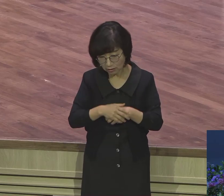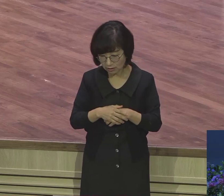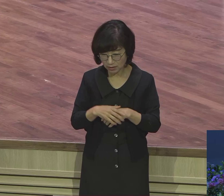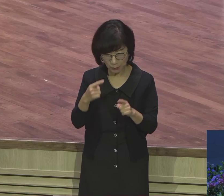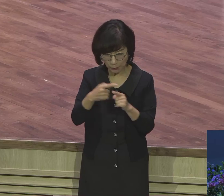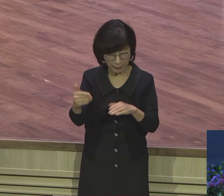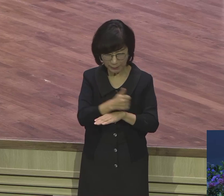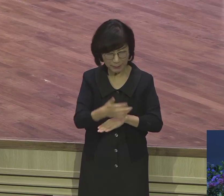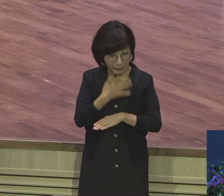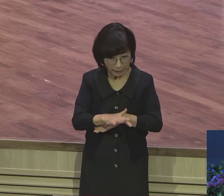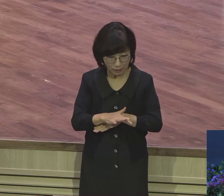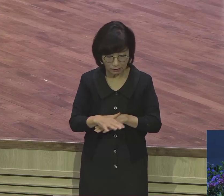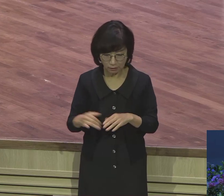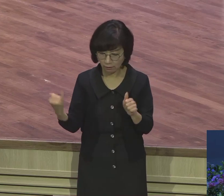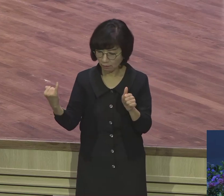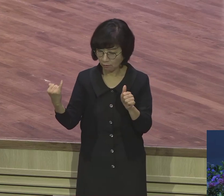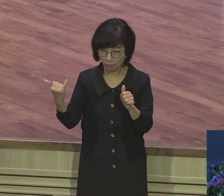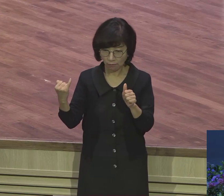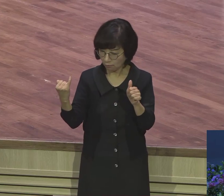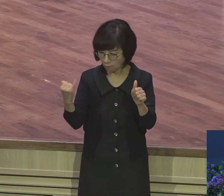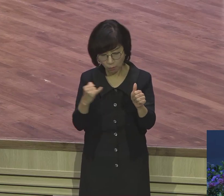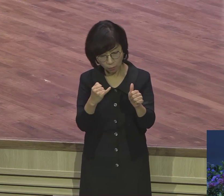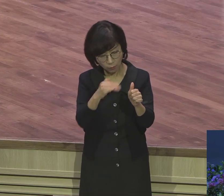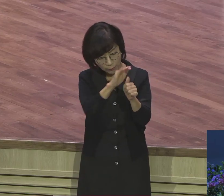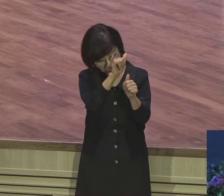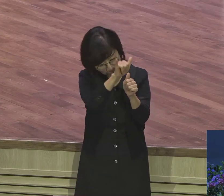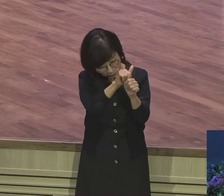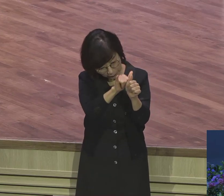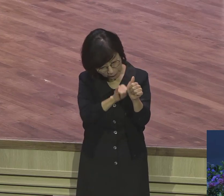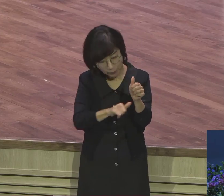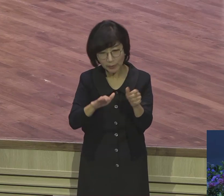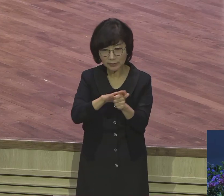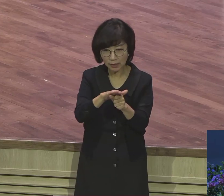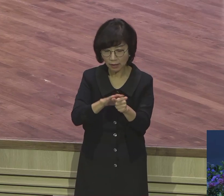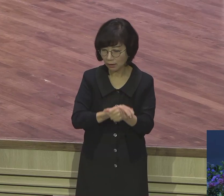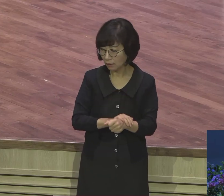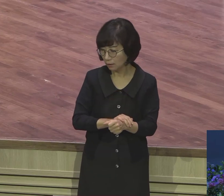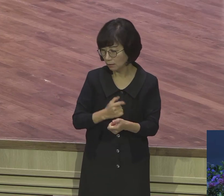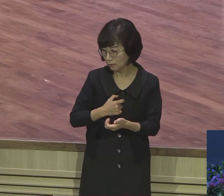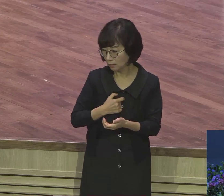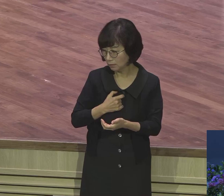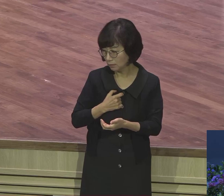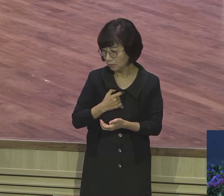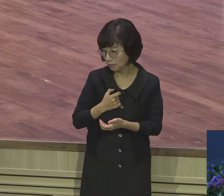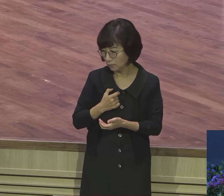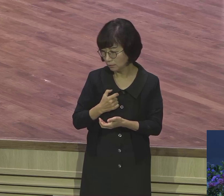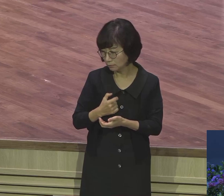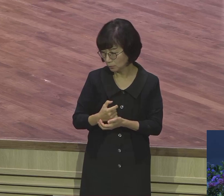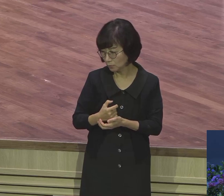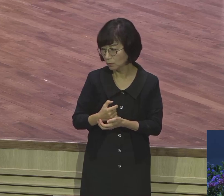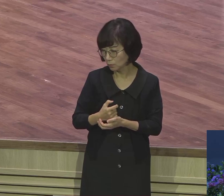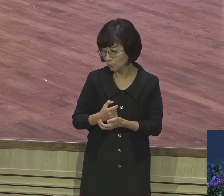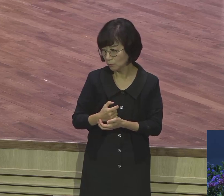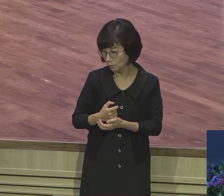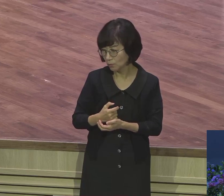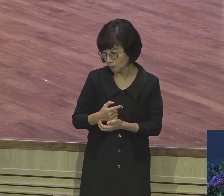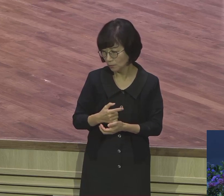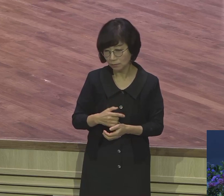그렇게 베풀어 사랑의 감동돼가 교회에 나온다 이 말이에요. 너 행위를 보고